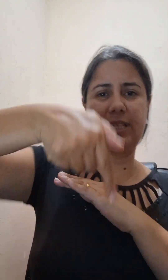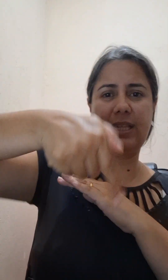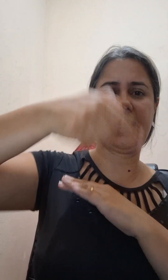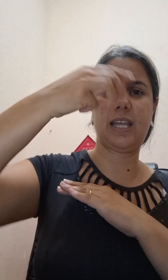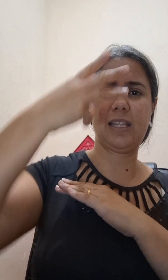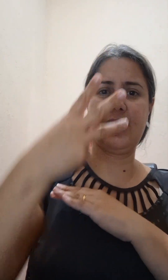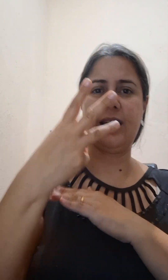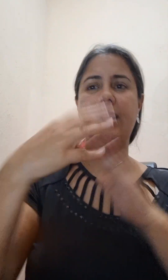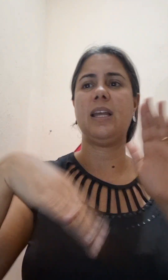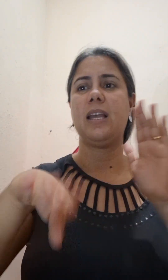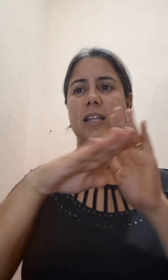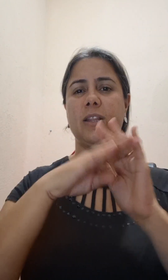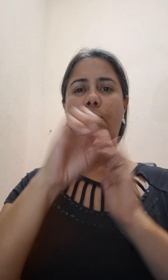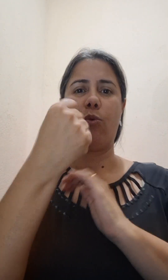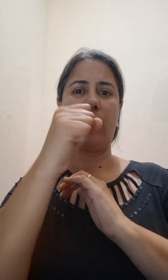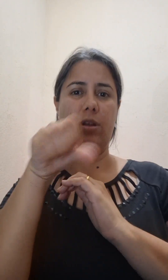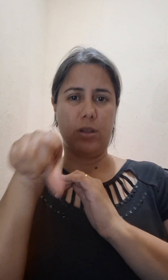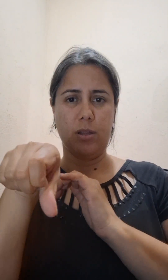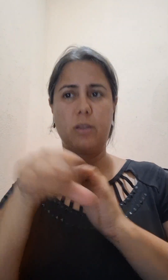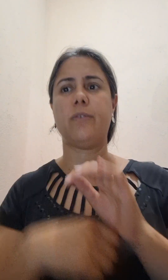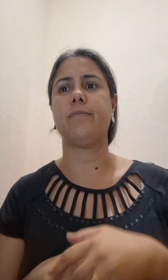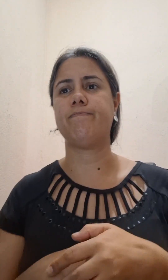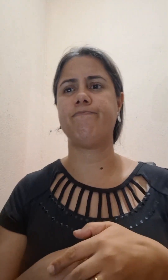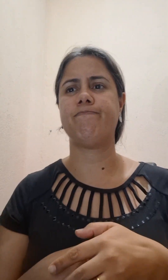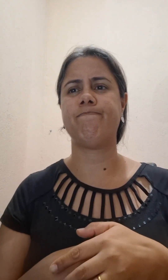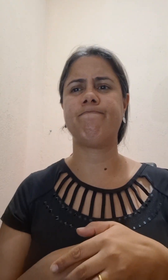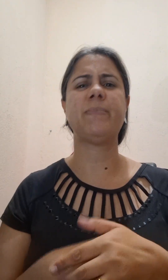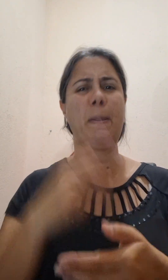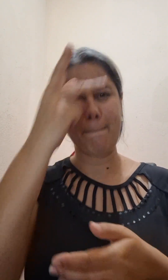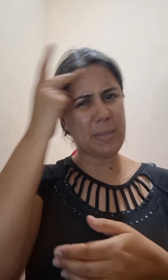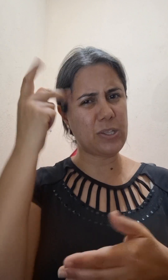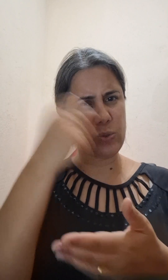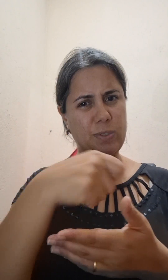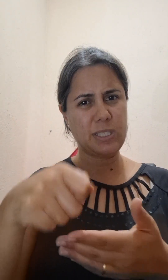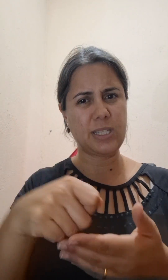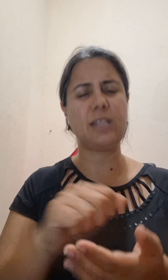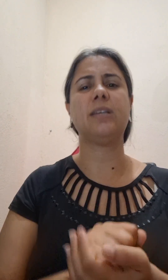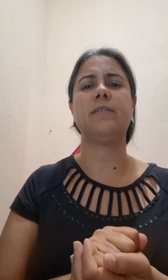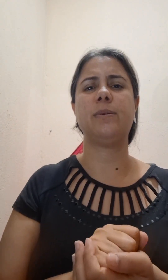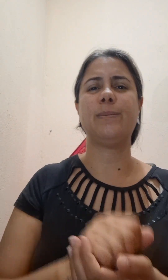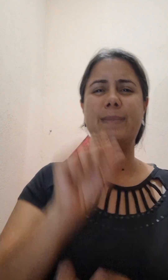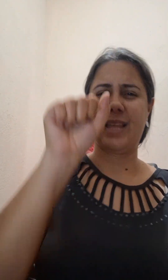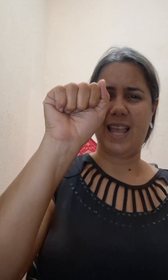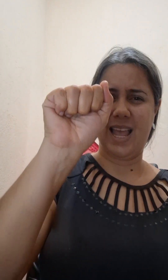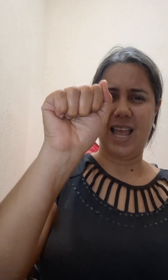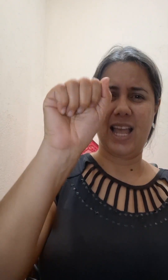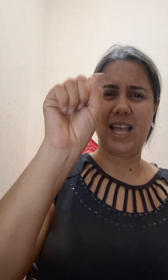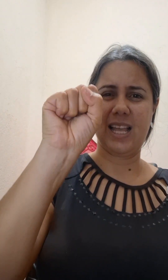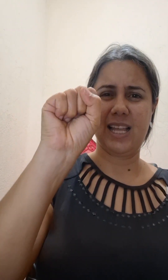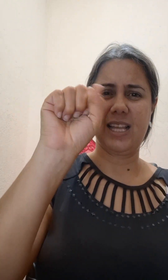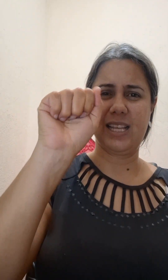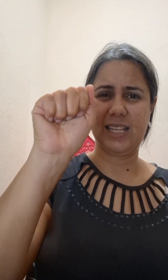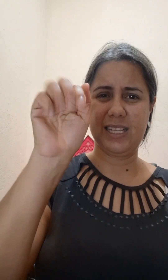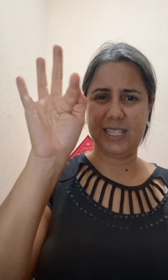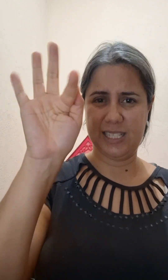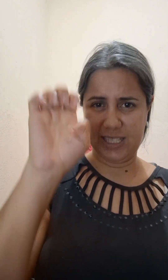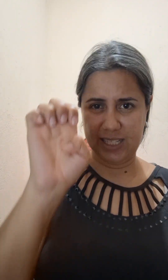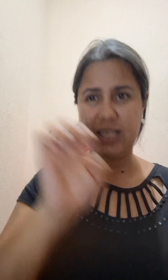Livro 3 de Salmo, vai lá do capítulo 73 até o 89. A pessoa que escreveu foi